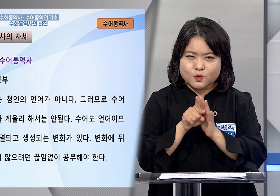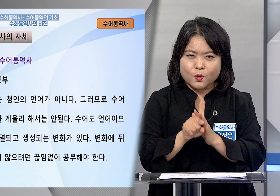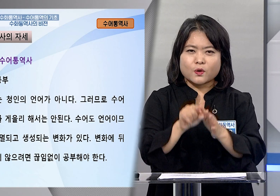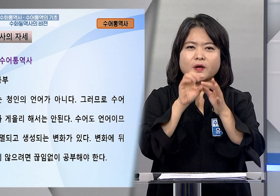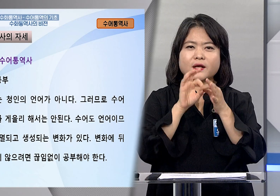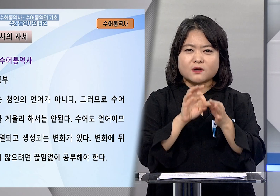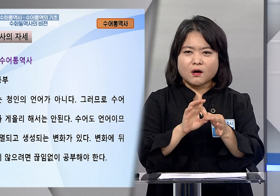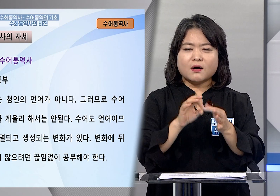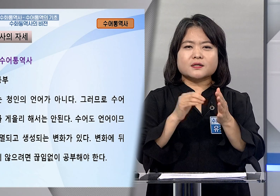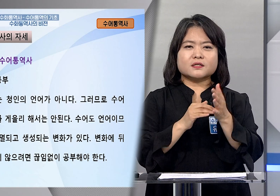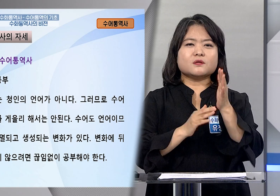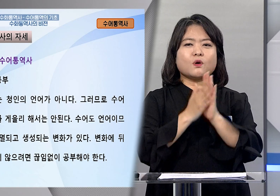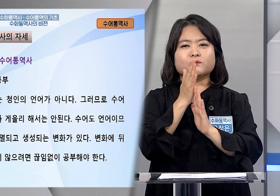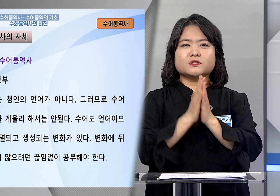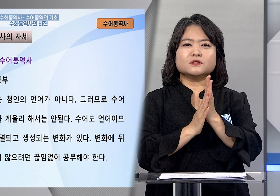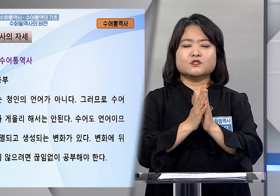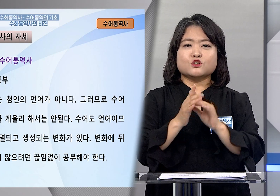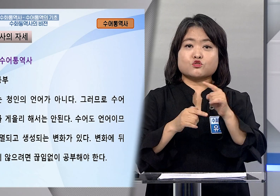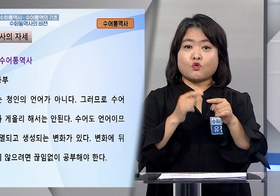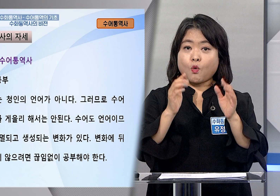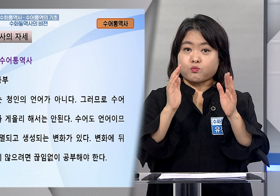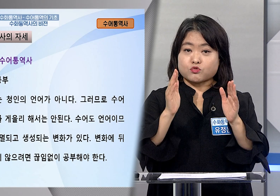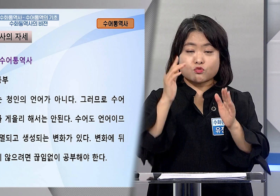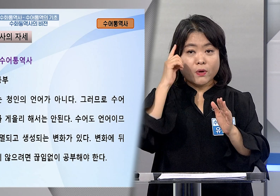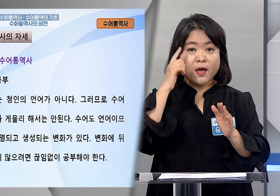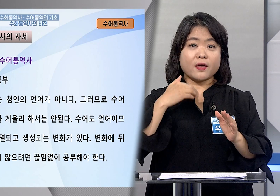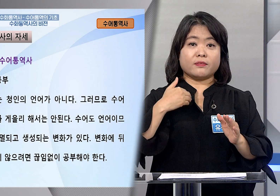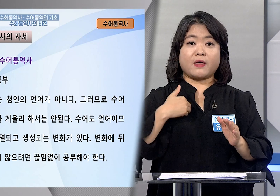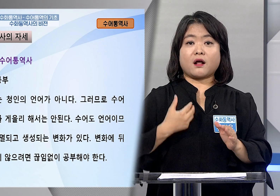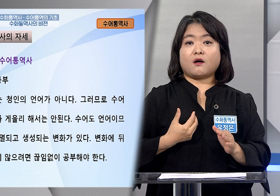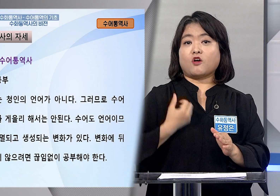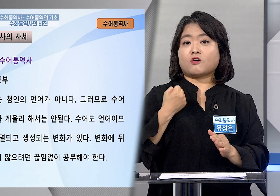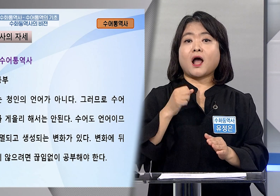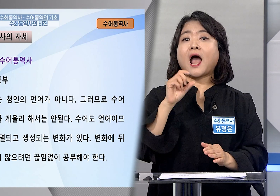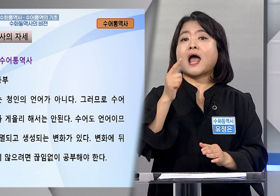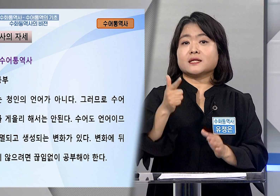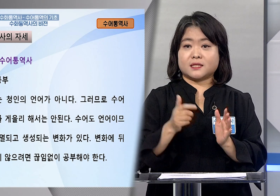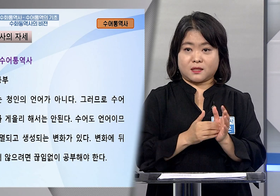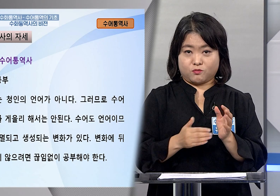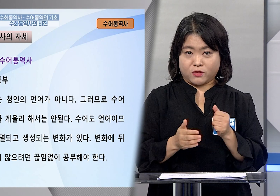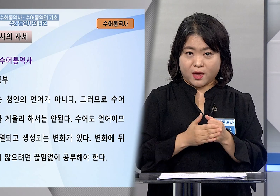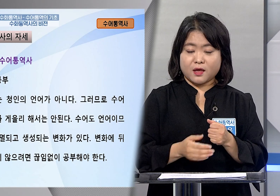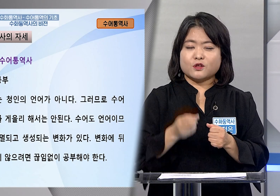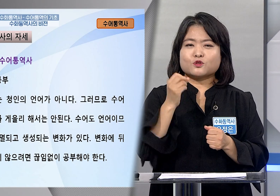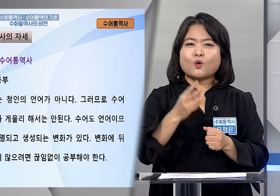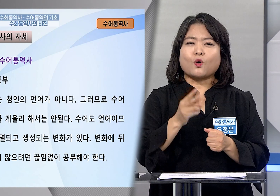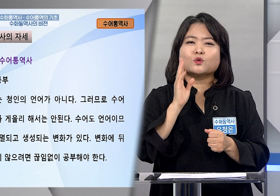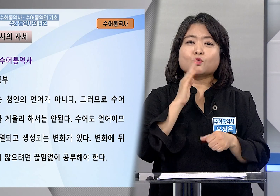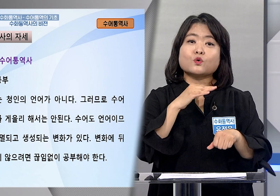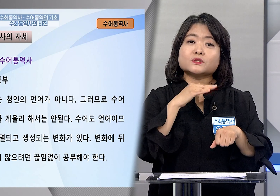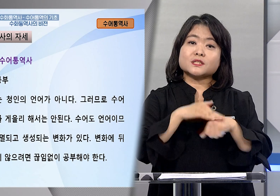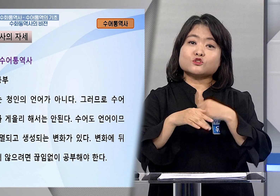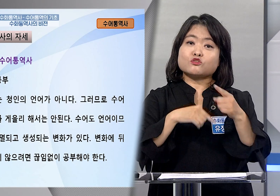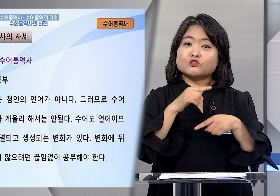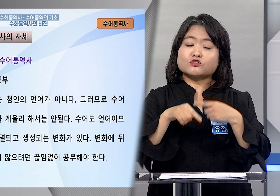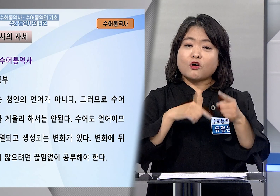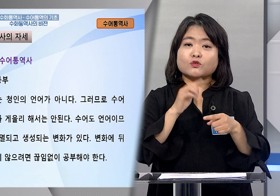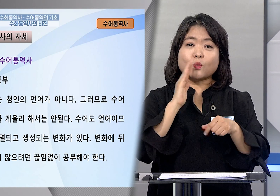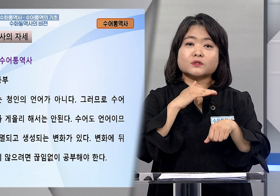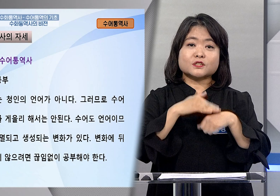계속 해서 끊임없는 수어 공부. 왜? 내 언어가 아니기 때문에. 또 농식 수어도요. 농식